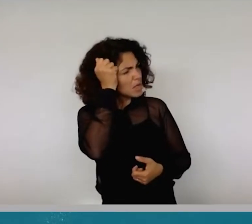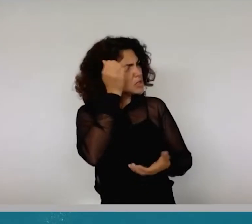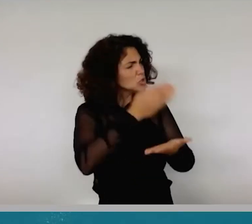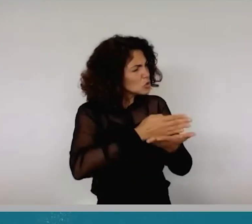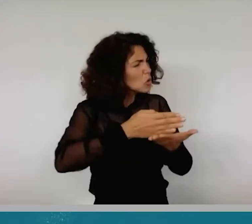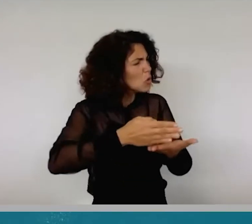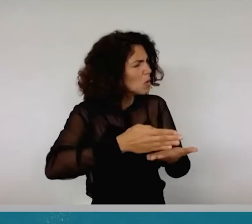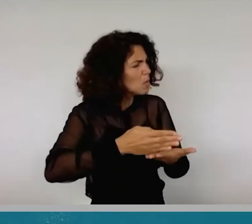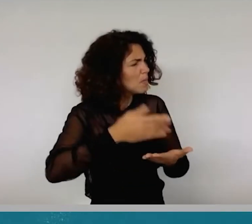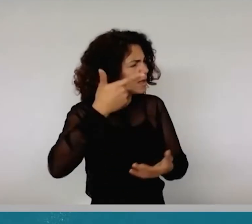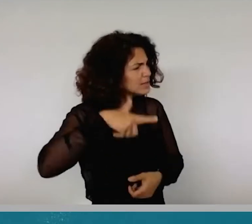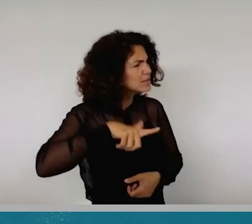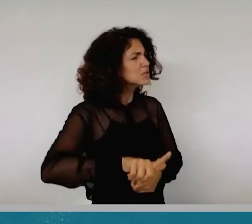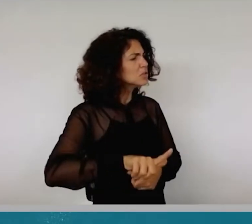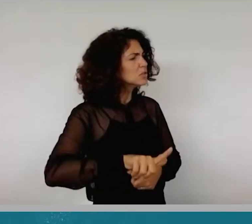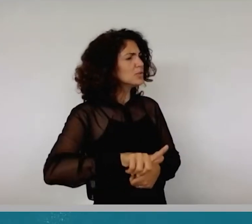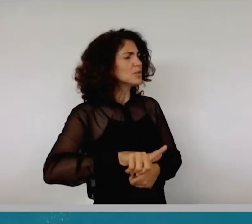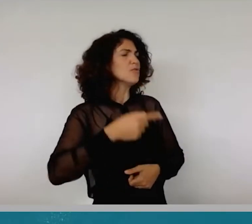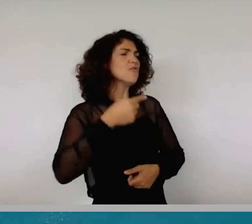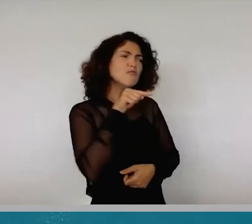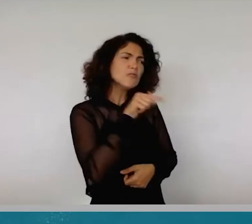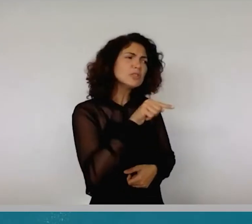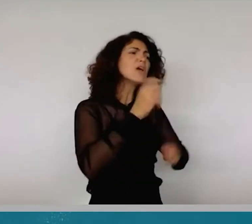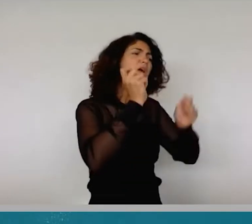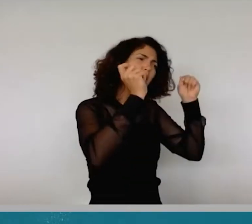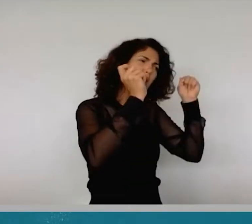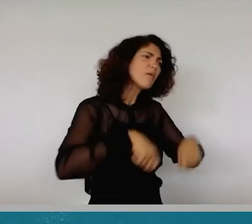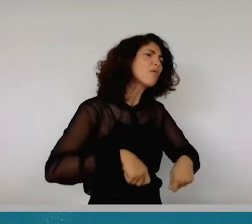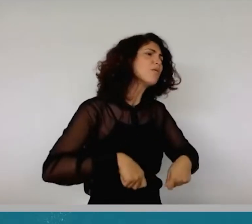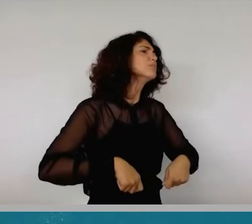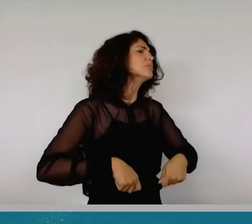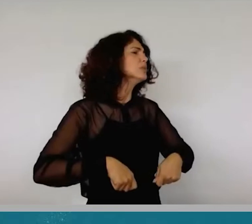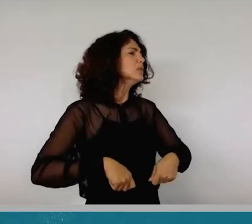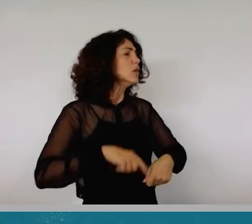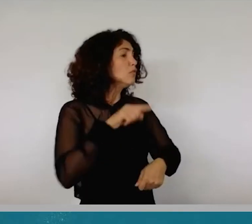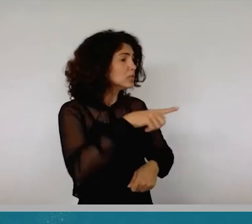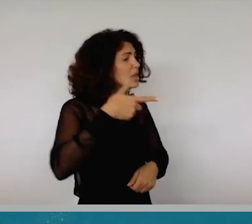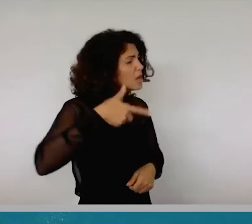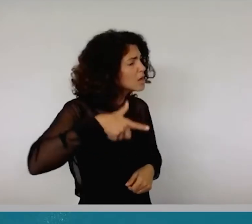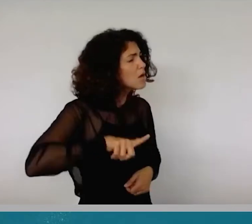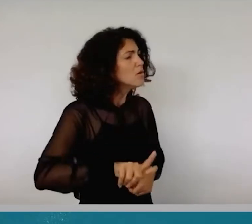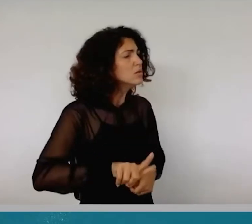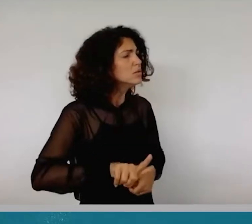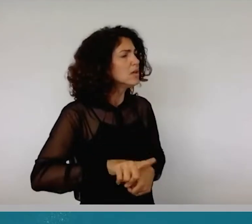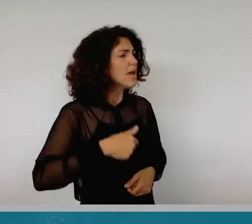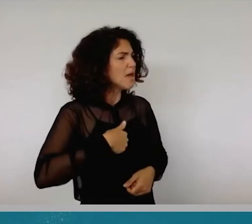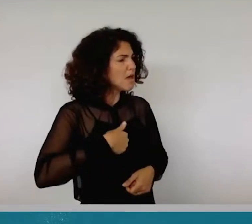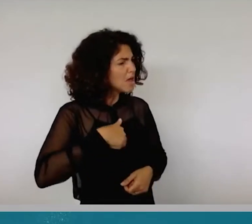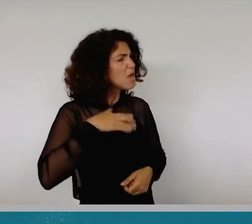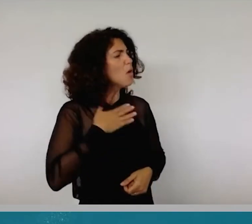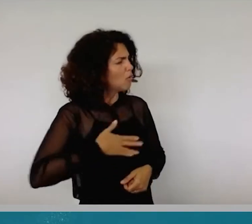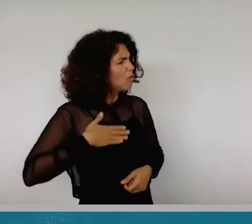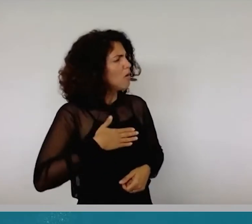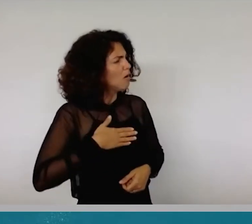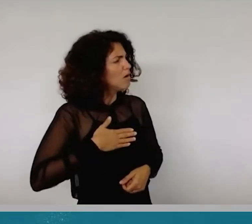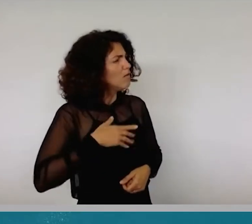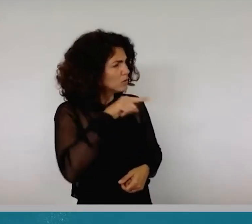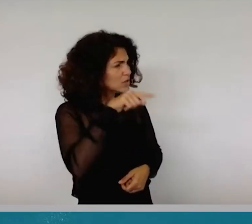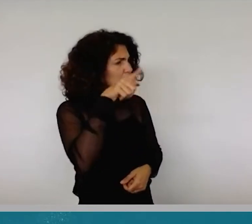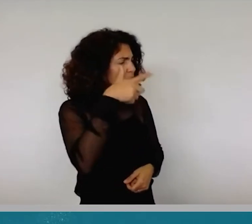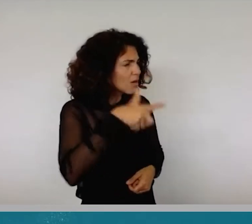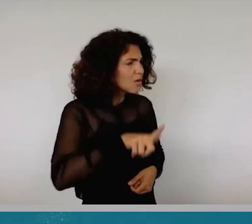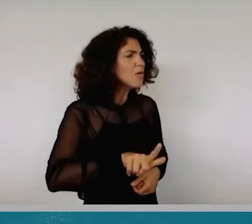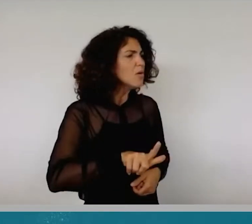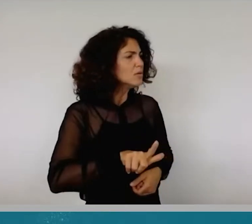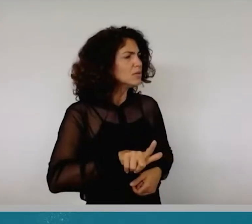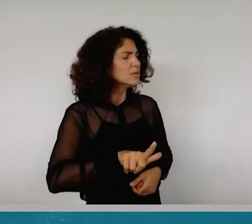achar um caminho de fazer o bem. Fazer o que Deus se agrada. Então, se você fizer o que